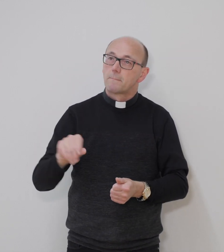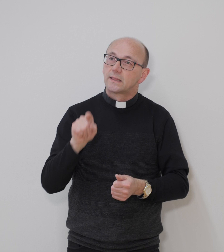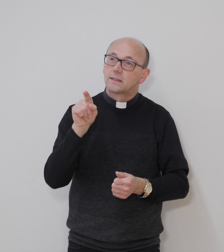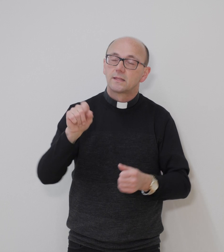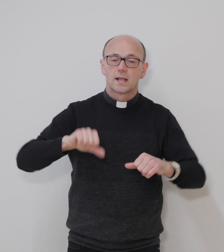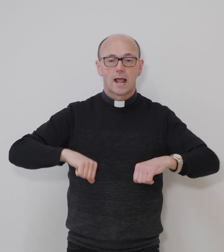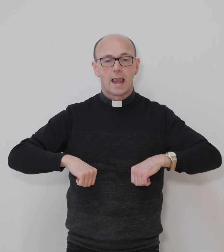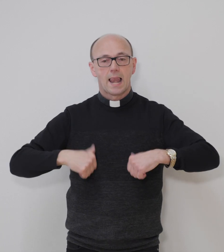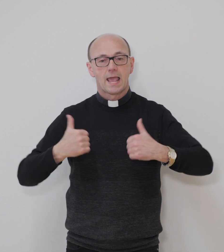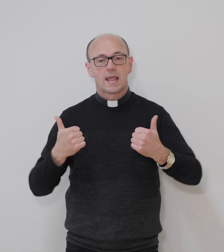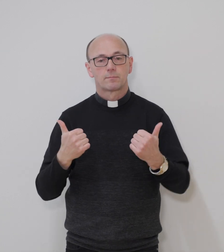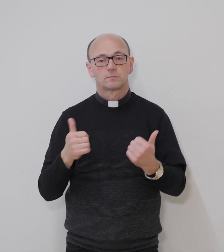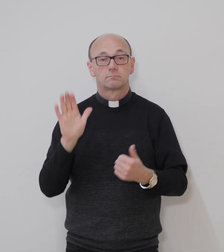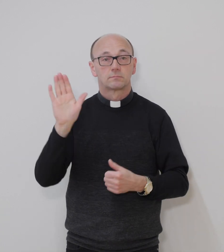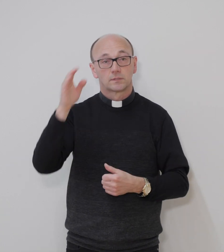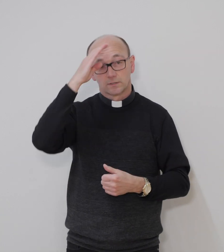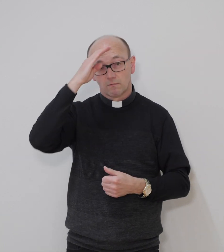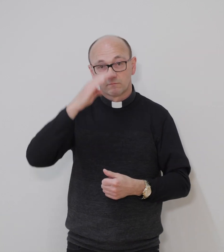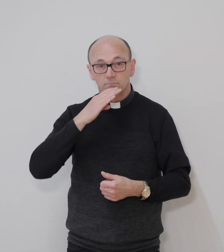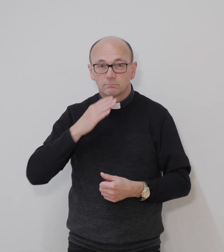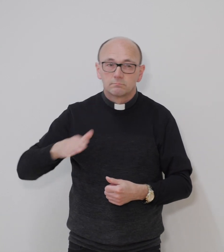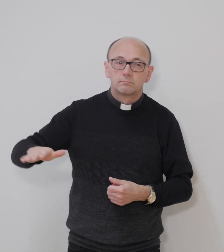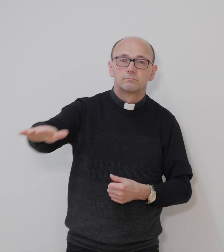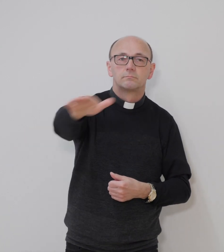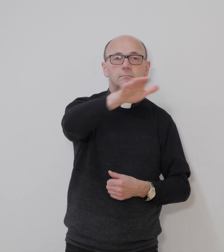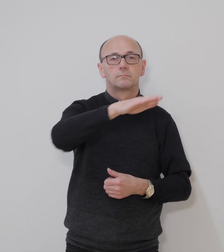deines Vaters gelangen. Amen.